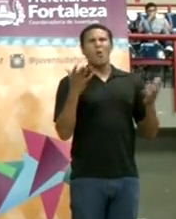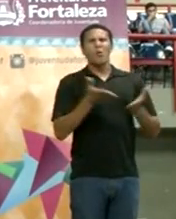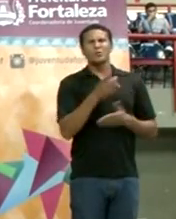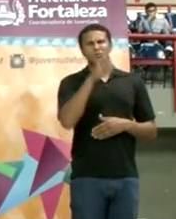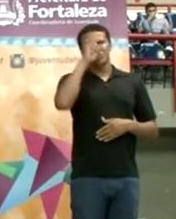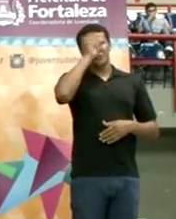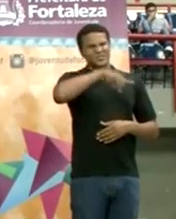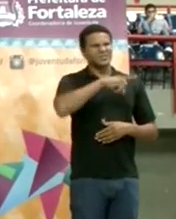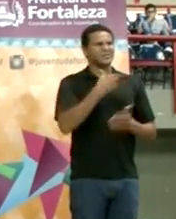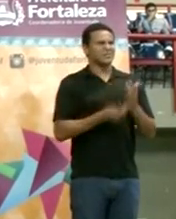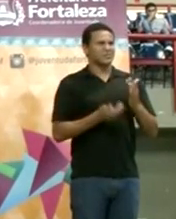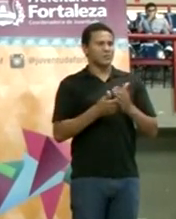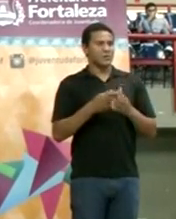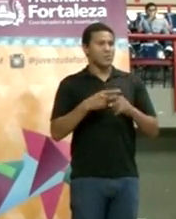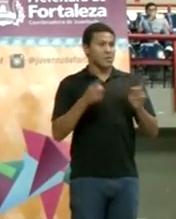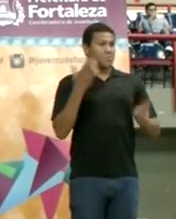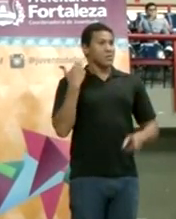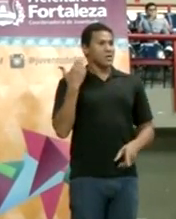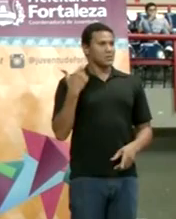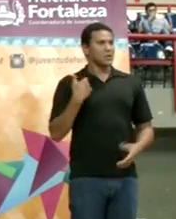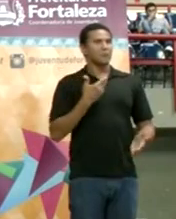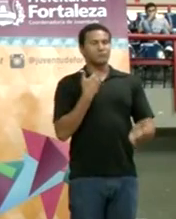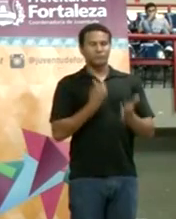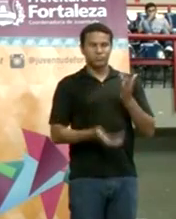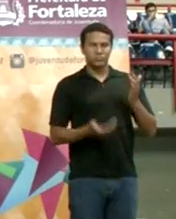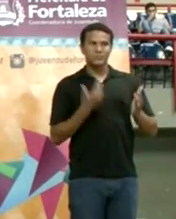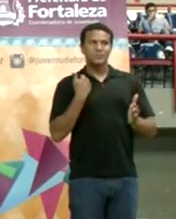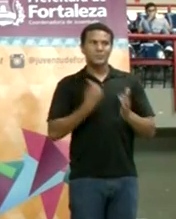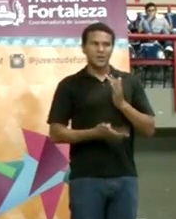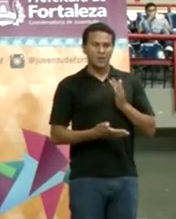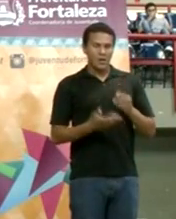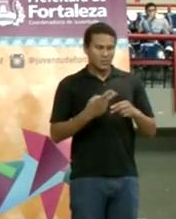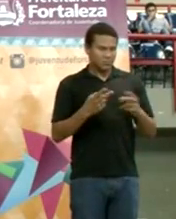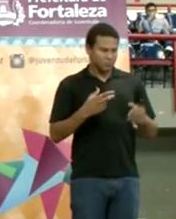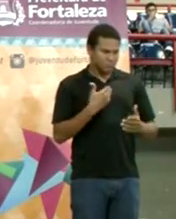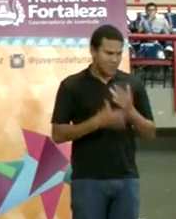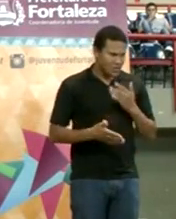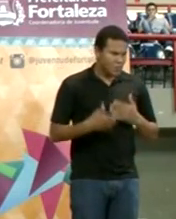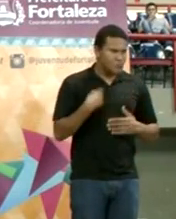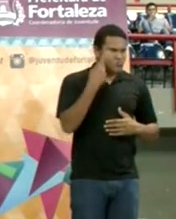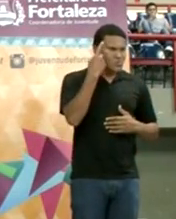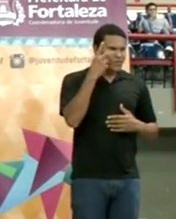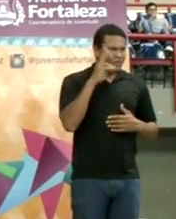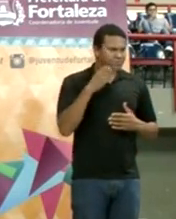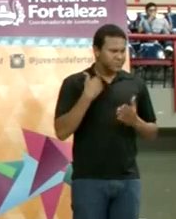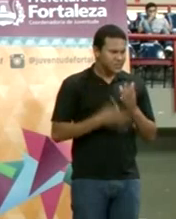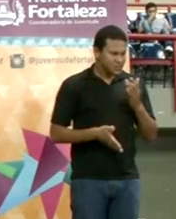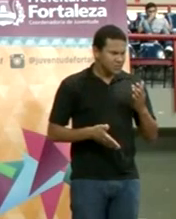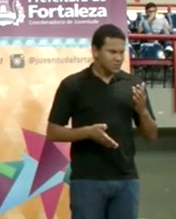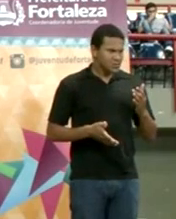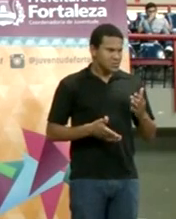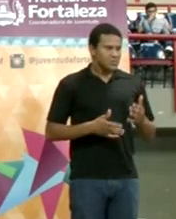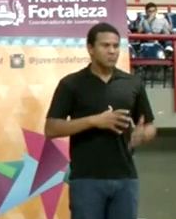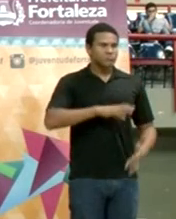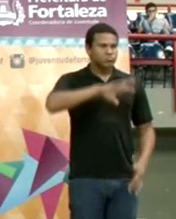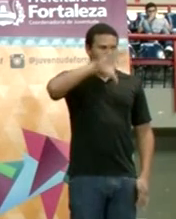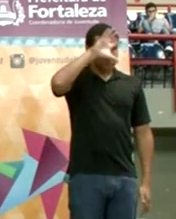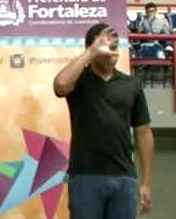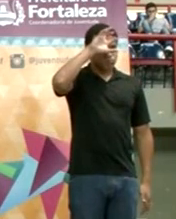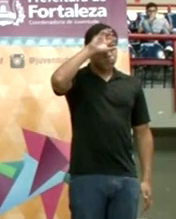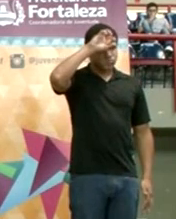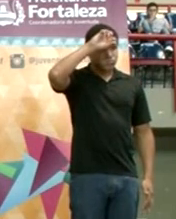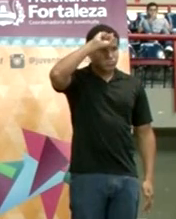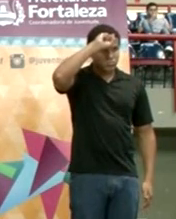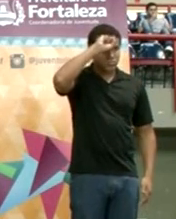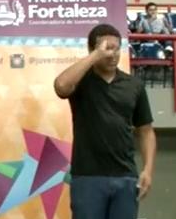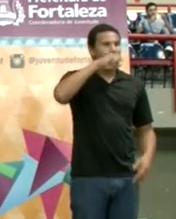né? Mas na minha época tinha uma coisa chamada repetência. E foi essa repetência que me motivou a passar no vestibular, pessoal. Podem ter certeza que foi depois de um